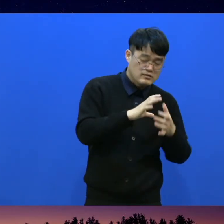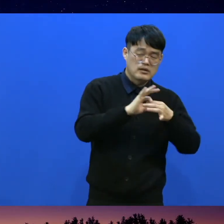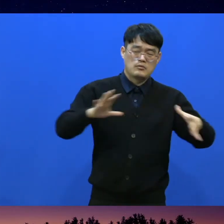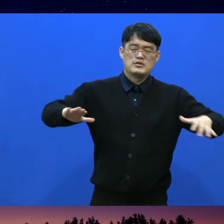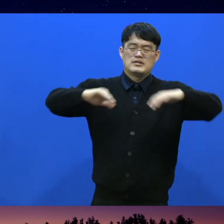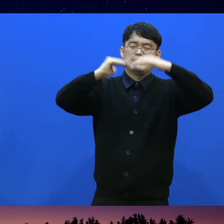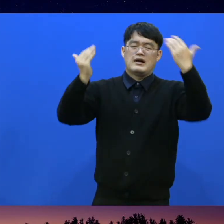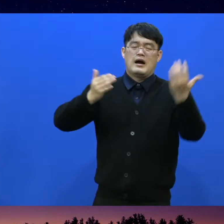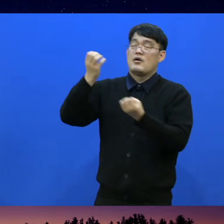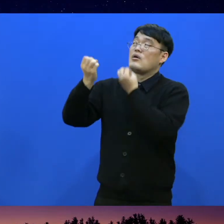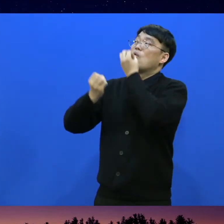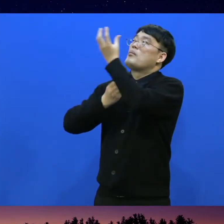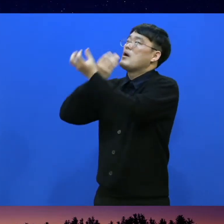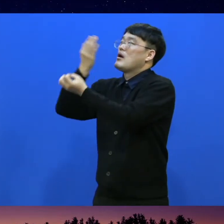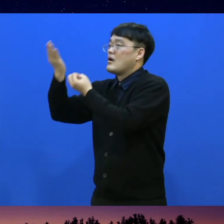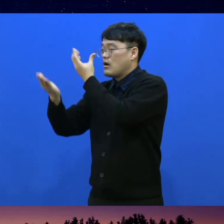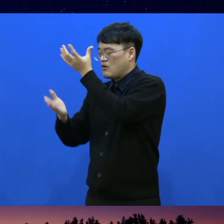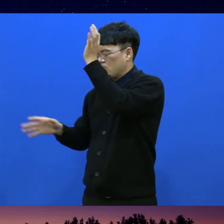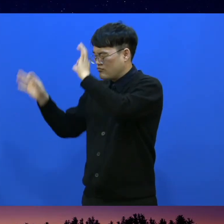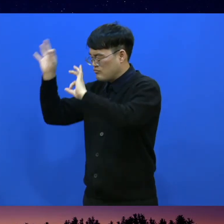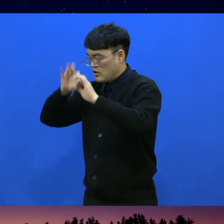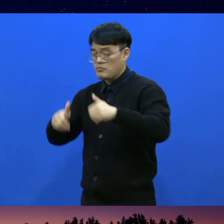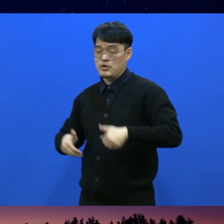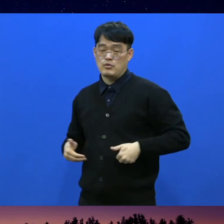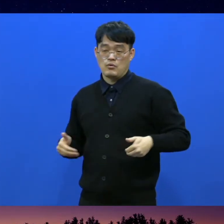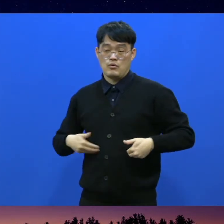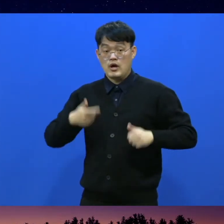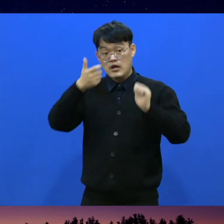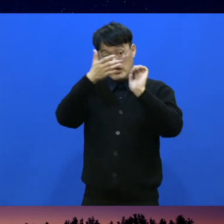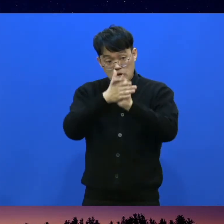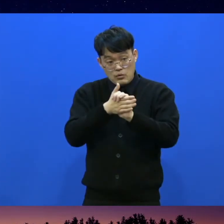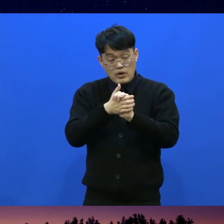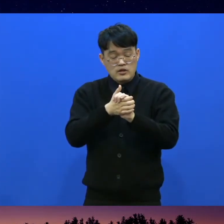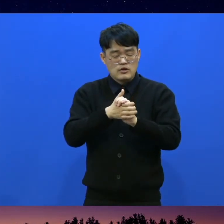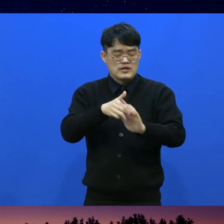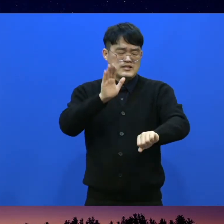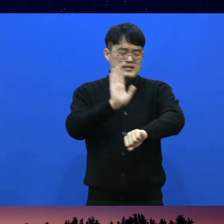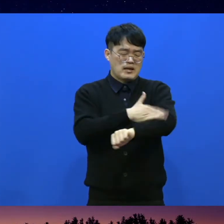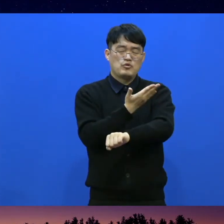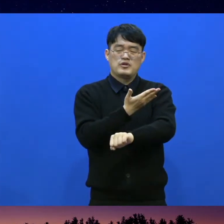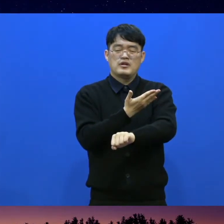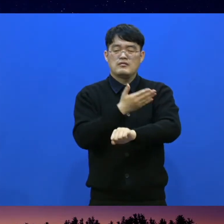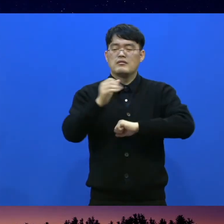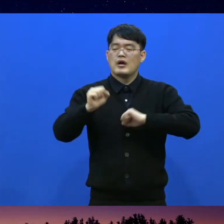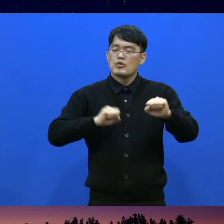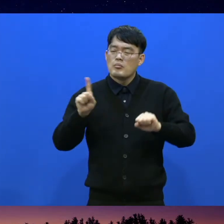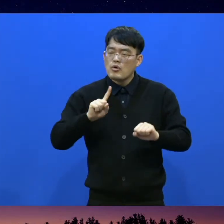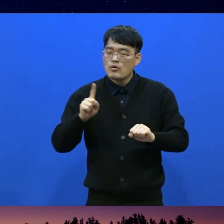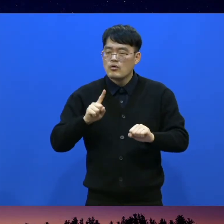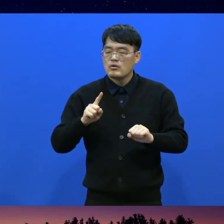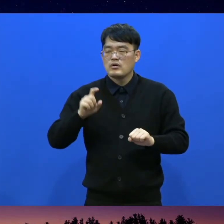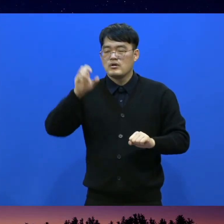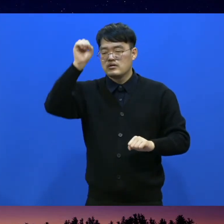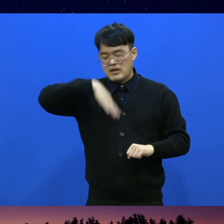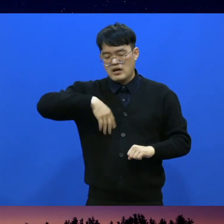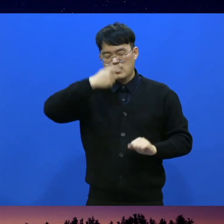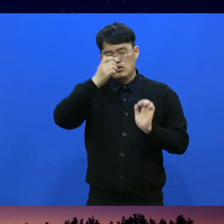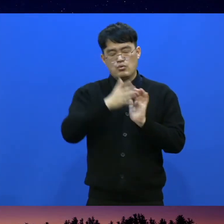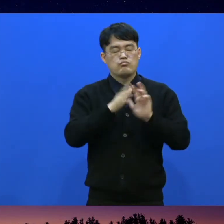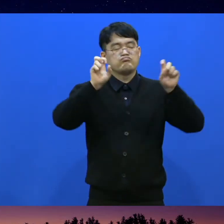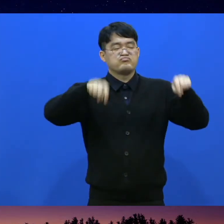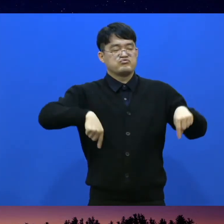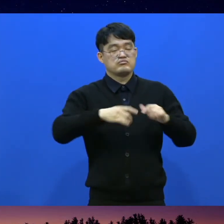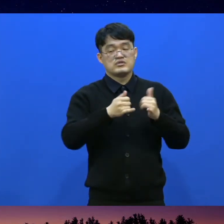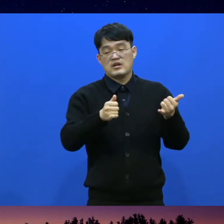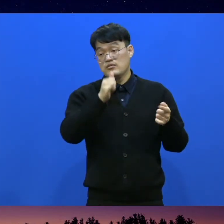기도는. 여러분 기도에서 두 종류의 잘못된 태도가 있는데 아예 아무것도 기도하지 않는 사람이 있어요. 아무것도 기도하지 않아요.